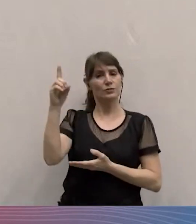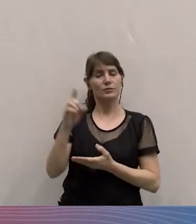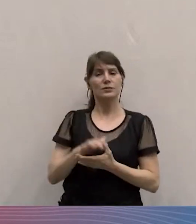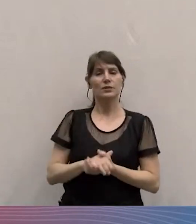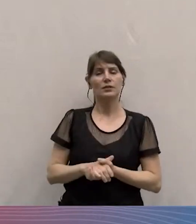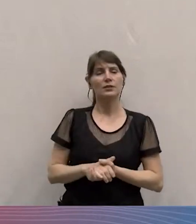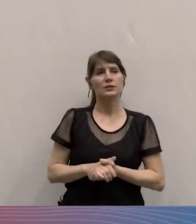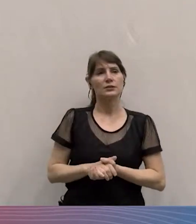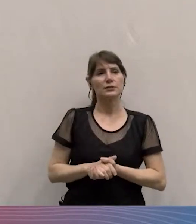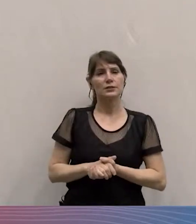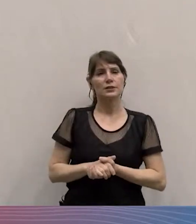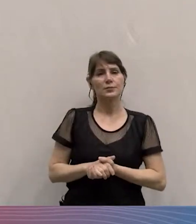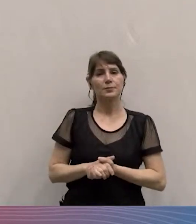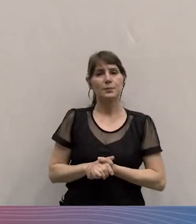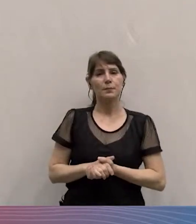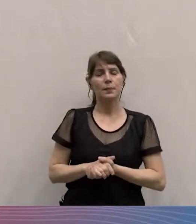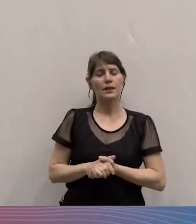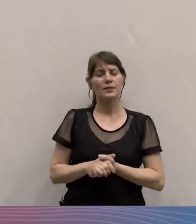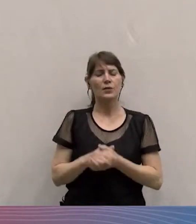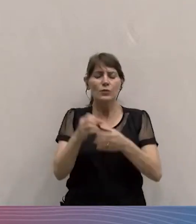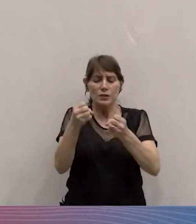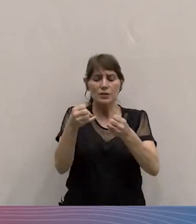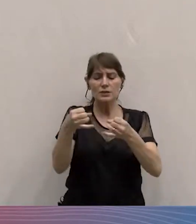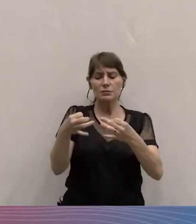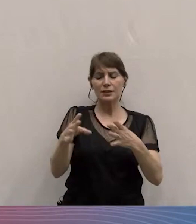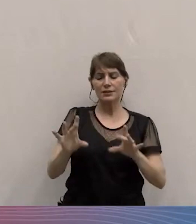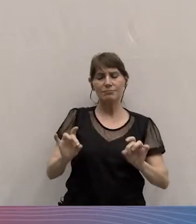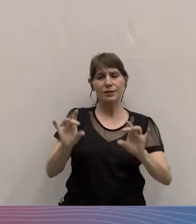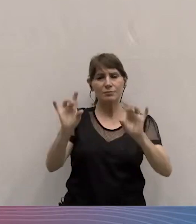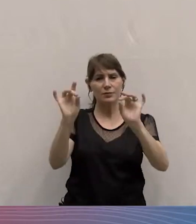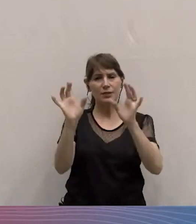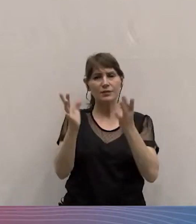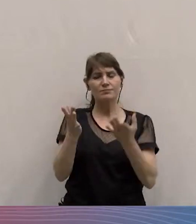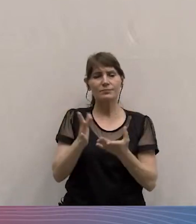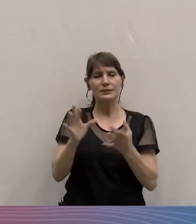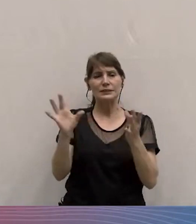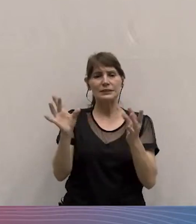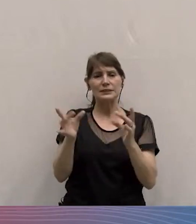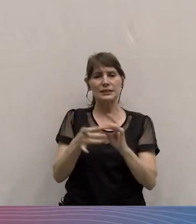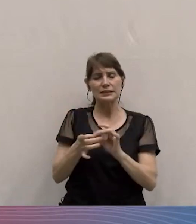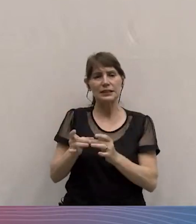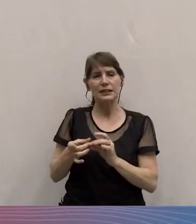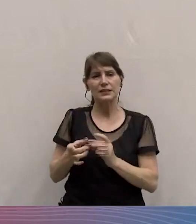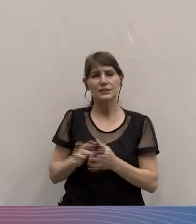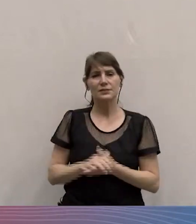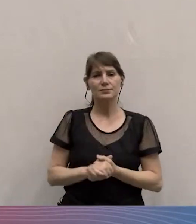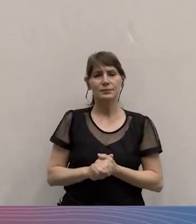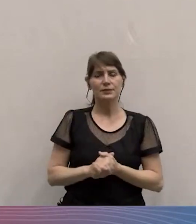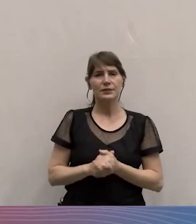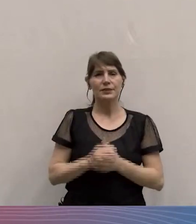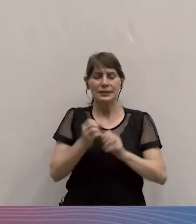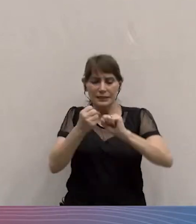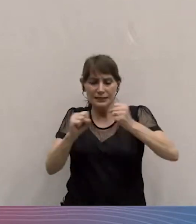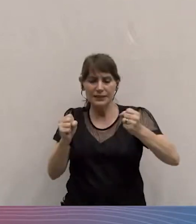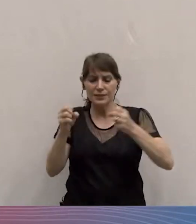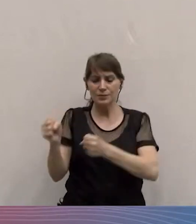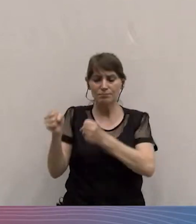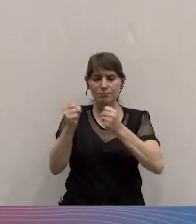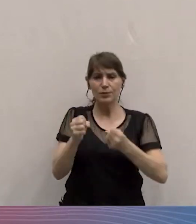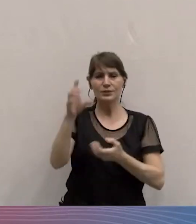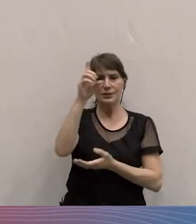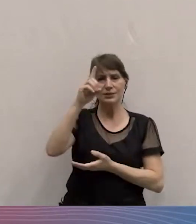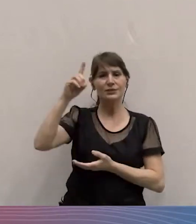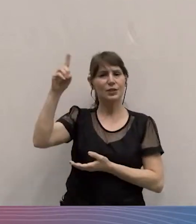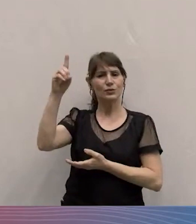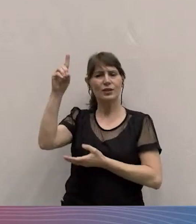Então o autor explica, essa suprema grandeza do poder de Deus é